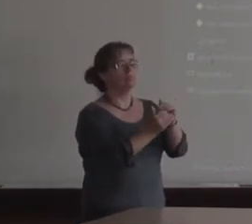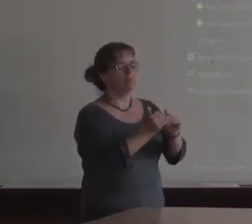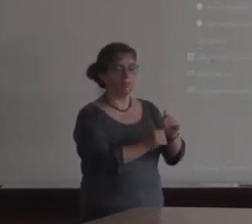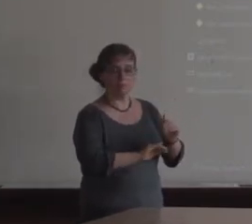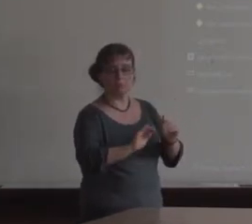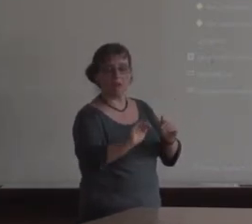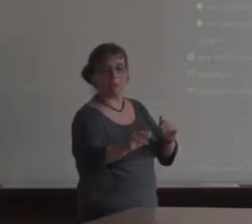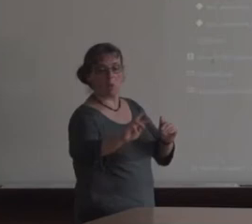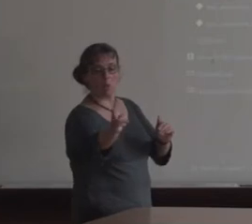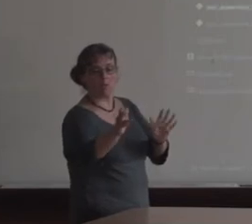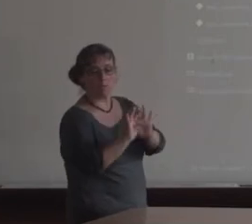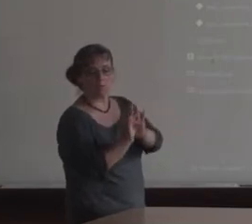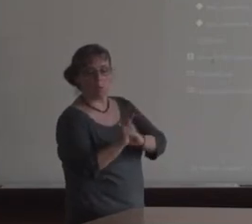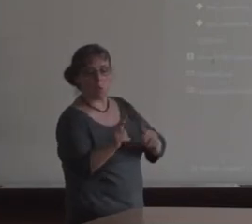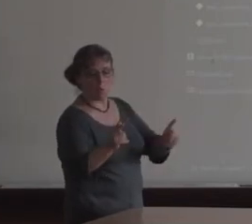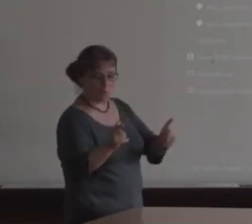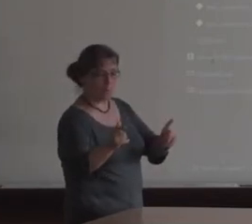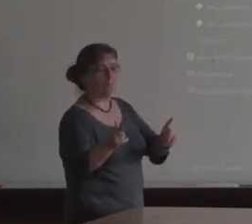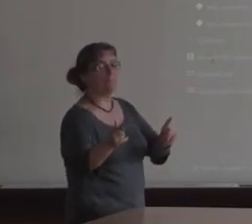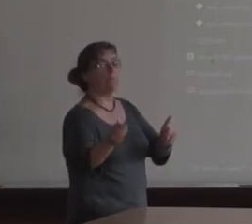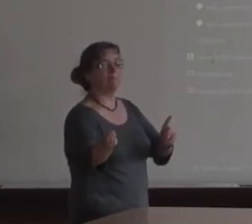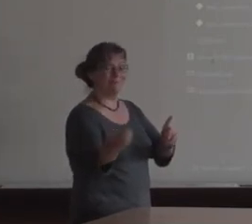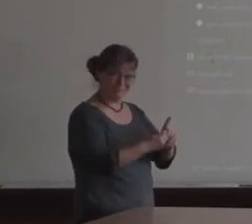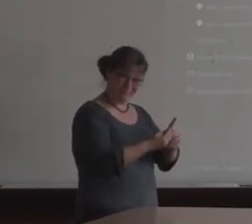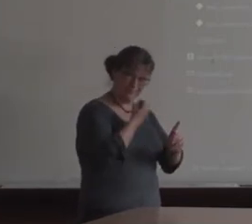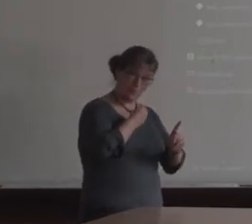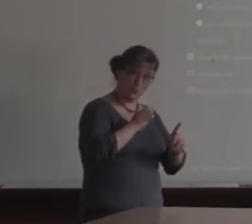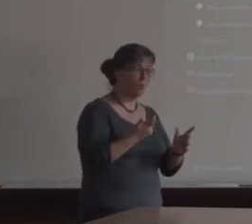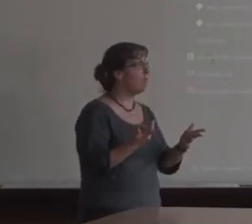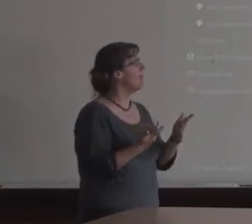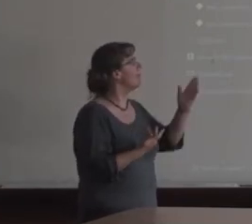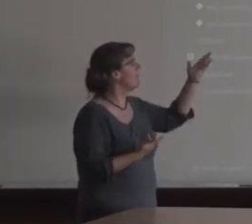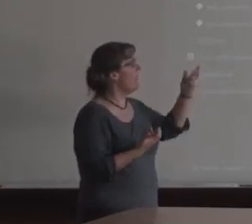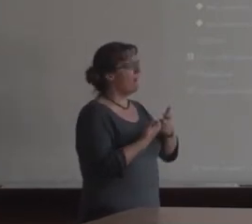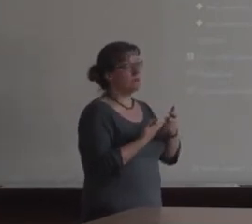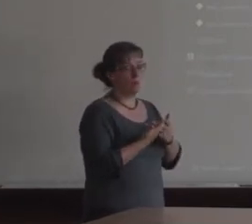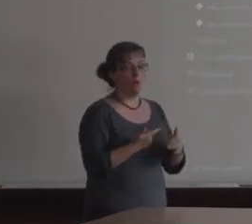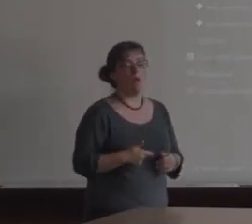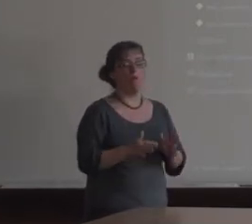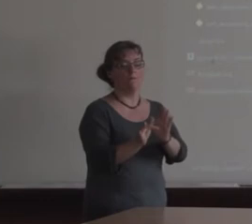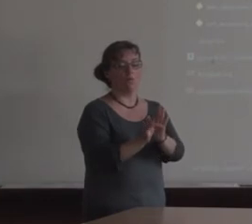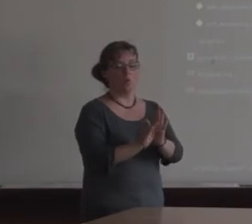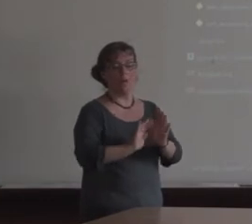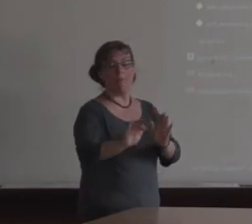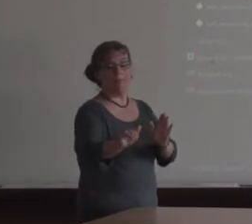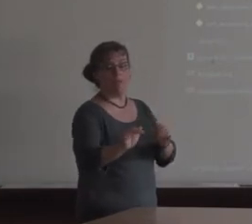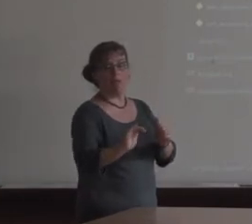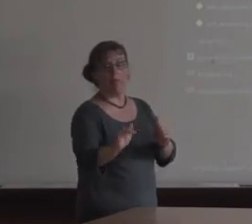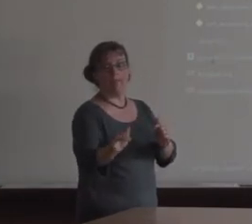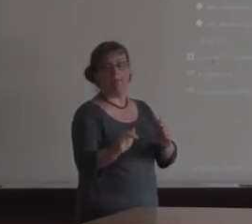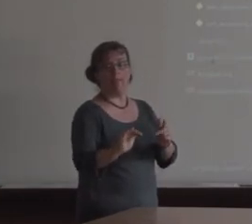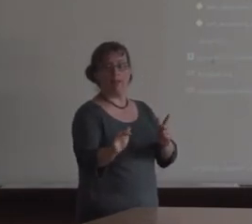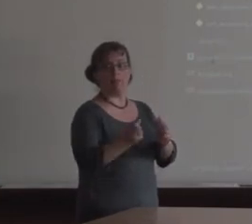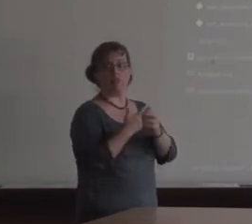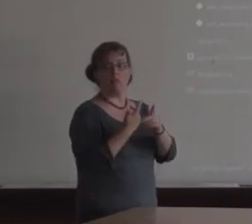d'un collaborateur, par exemple. Là, sur l'exemple, c'est une petite fonction qui va appeler plusieurs fois une fonction qu'on lui passe. Je passe une fonction f,